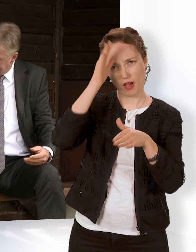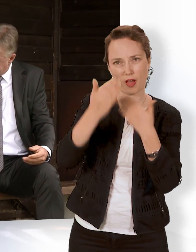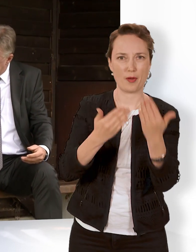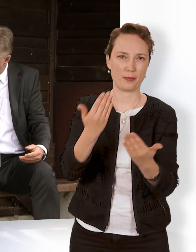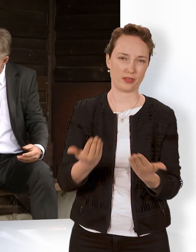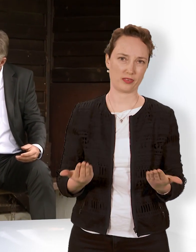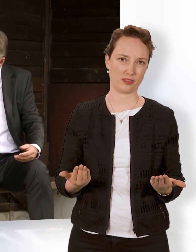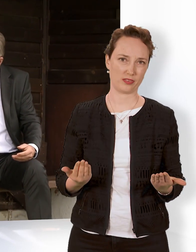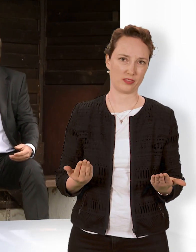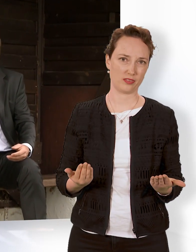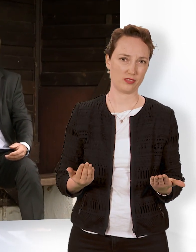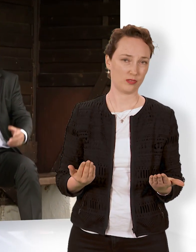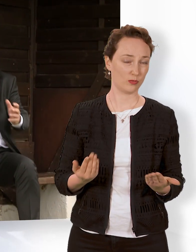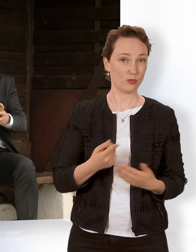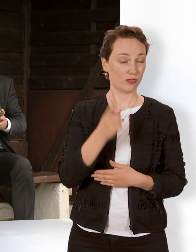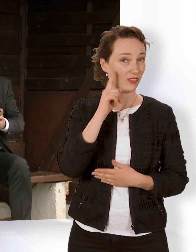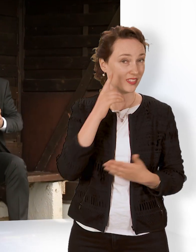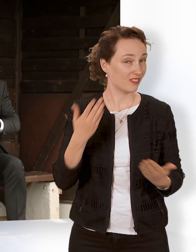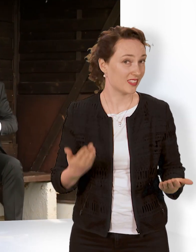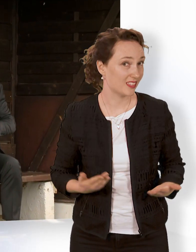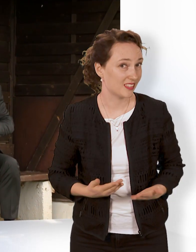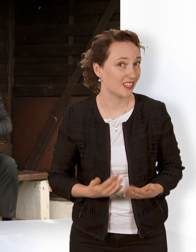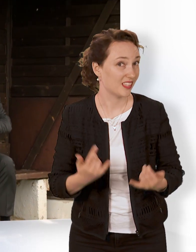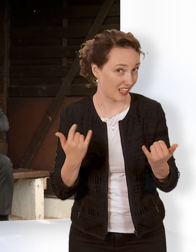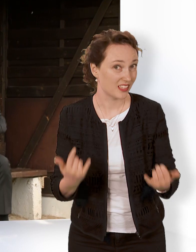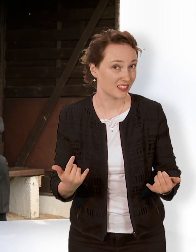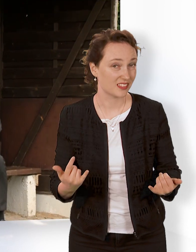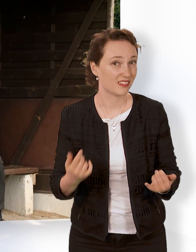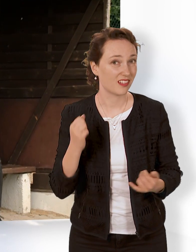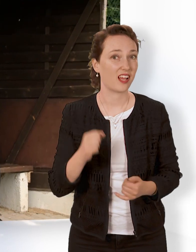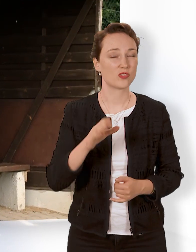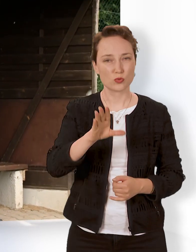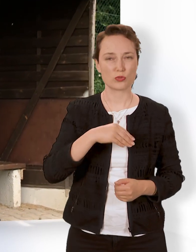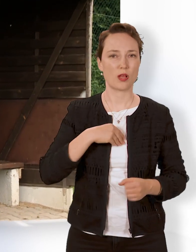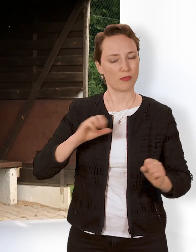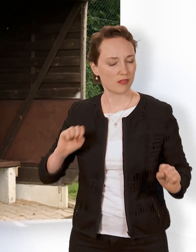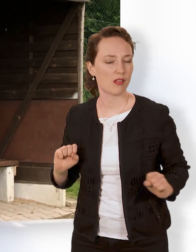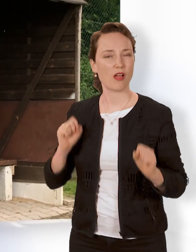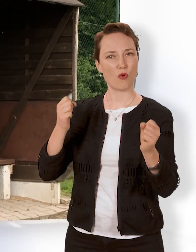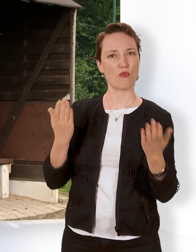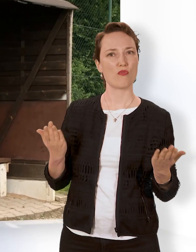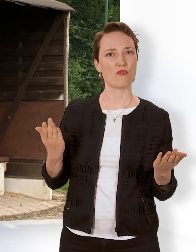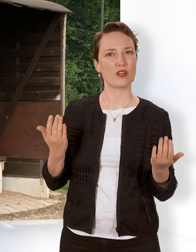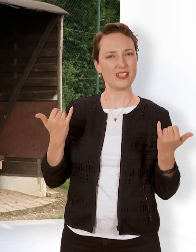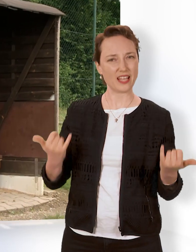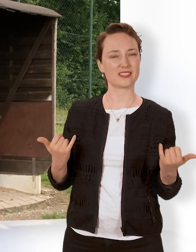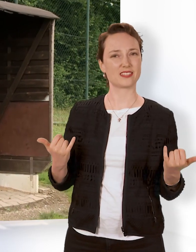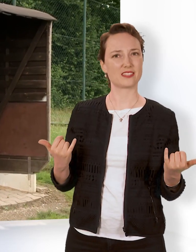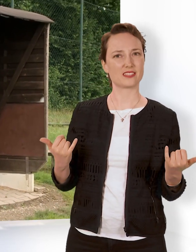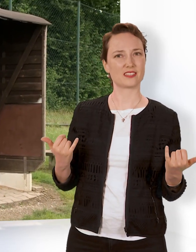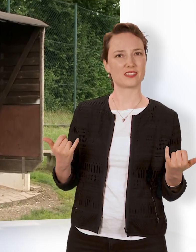Und wissen Sie was? Jetzt könnten wir doch gemeinsam aufbrechen. Jetzt könnten wir